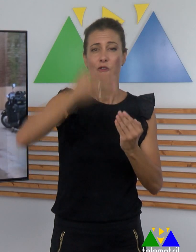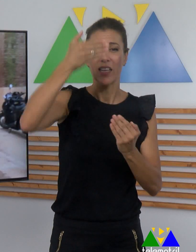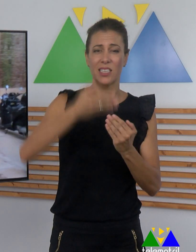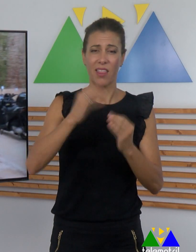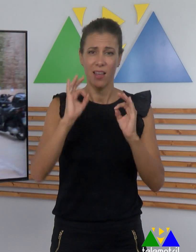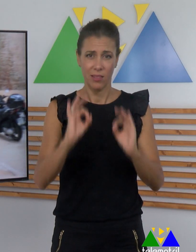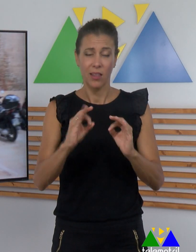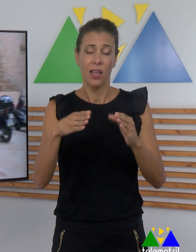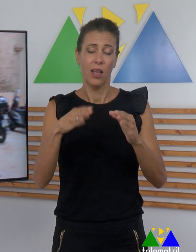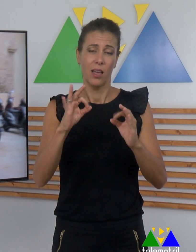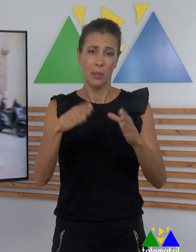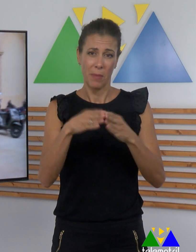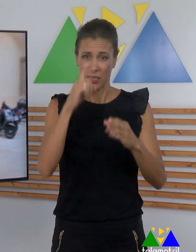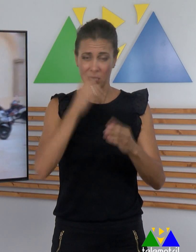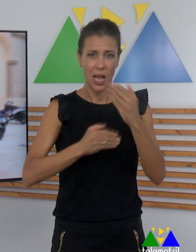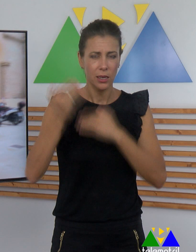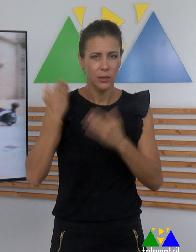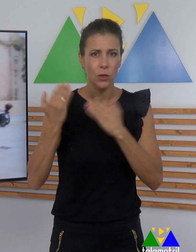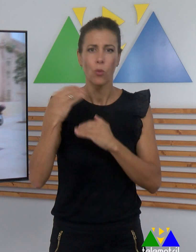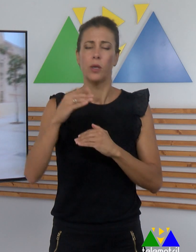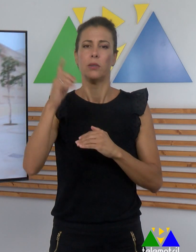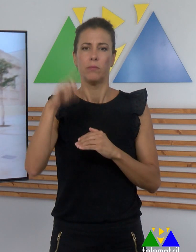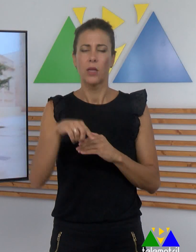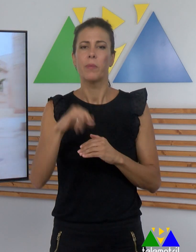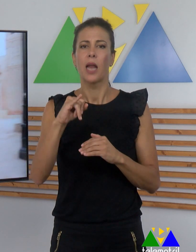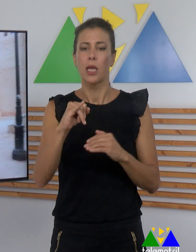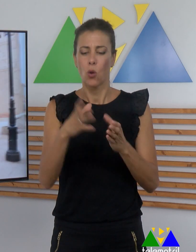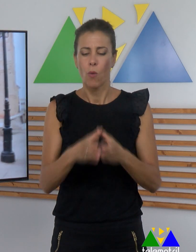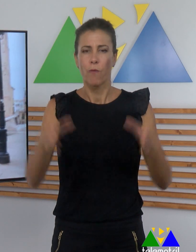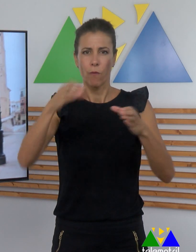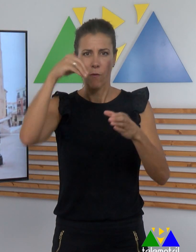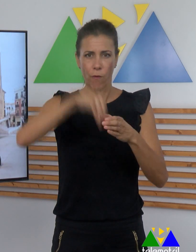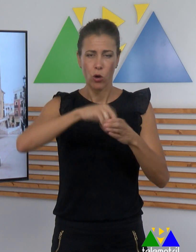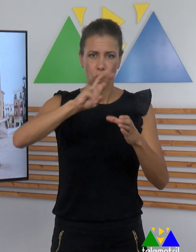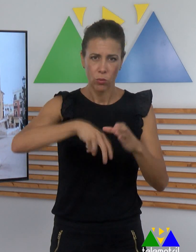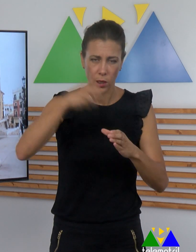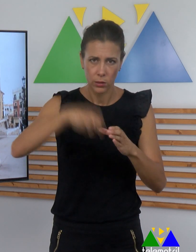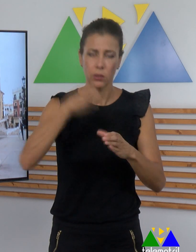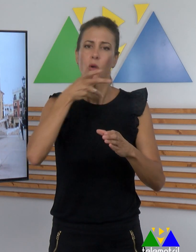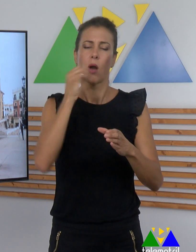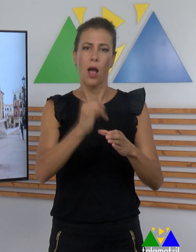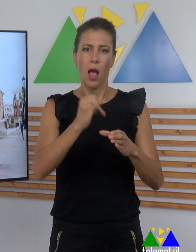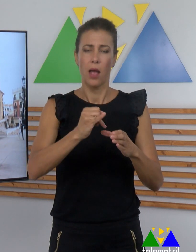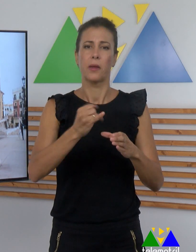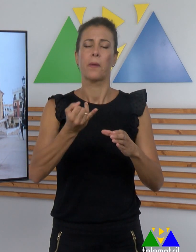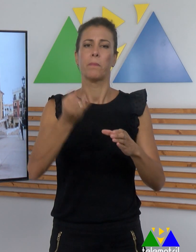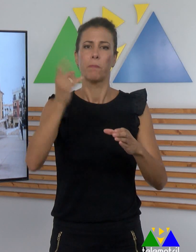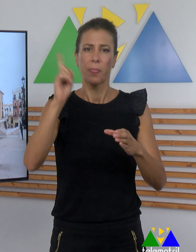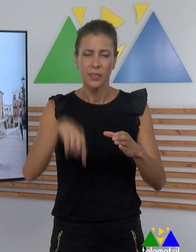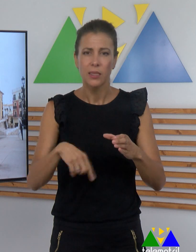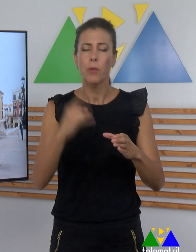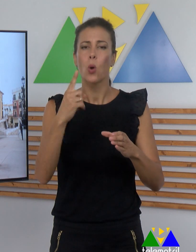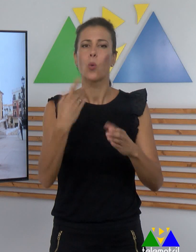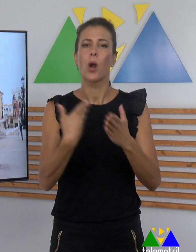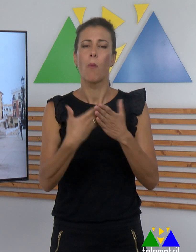antigua, y que también con sus parapetos hubo un foso, hubo un rastrillo, hubo evidentemente una